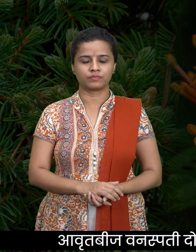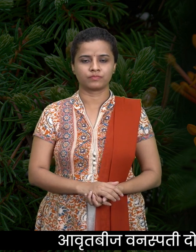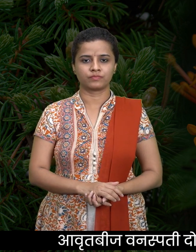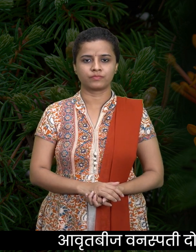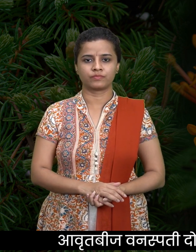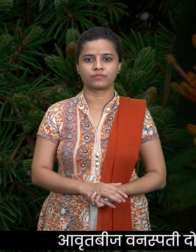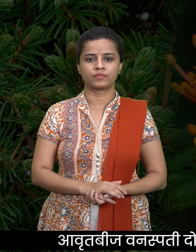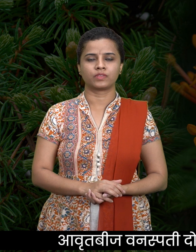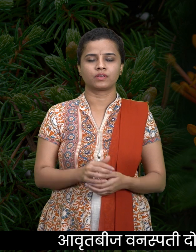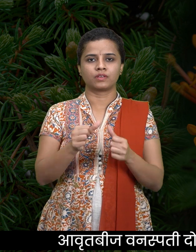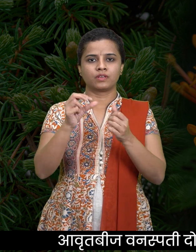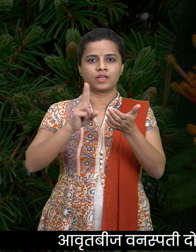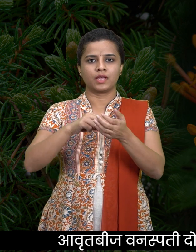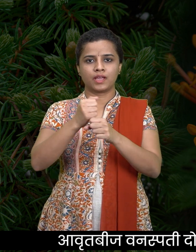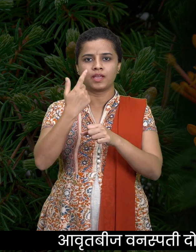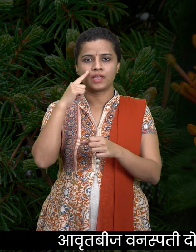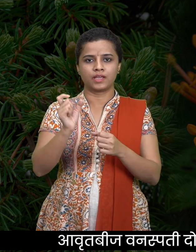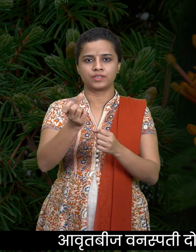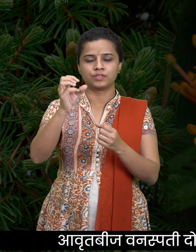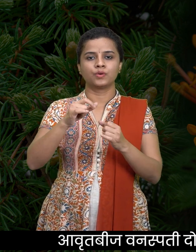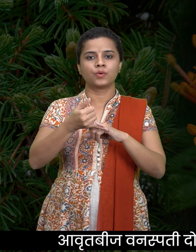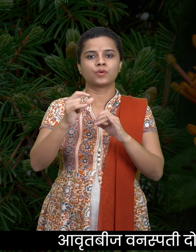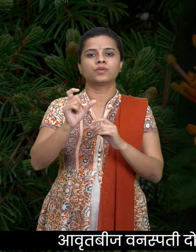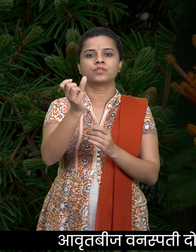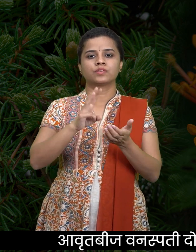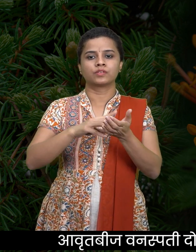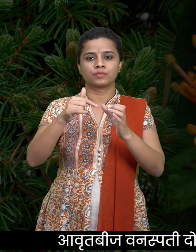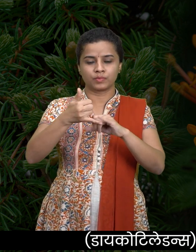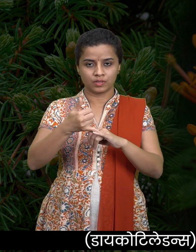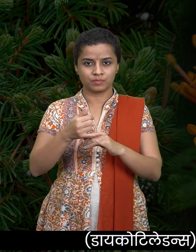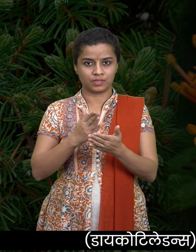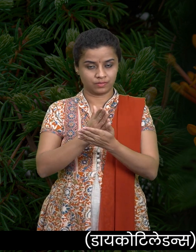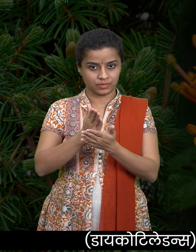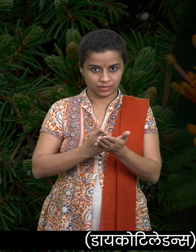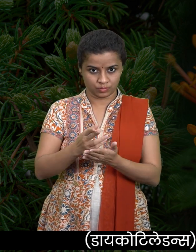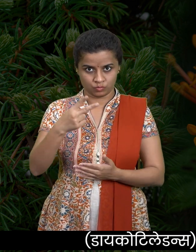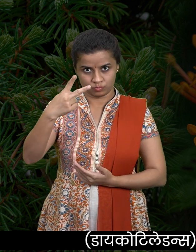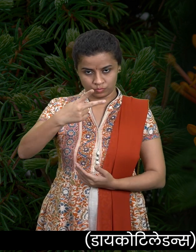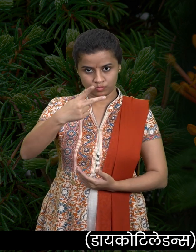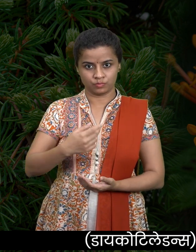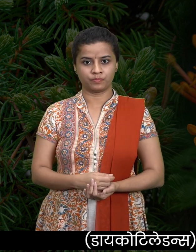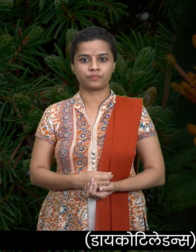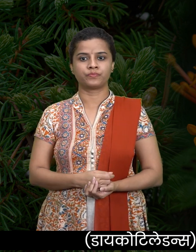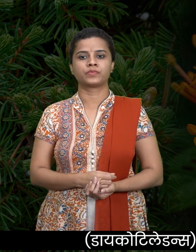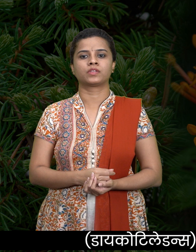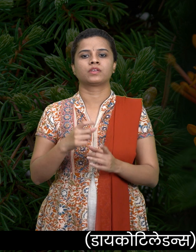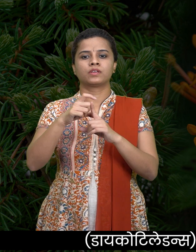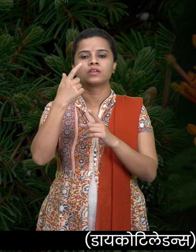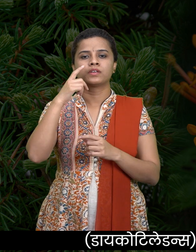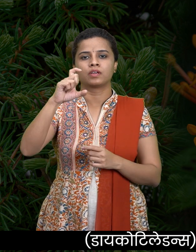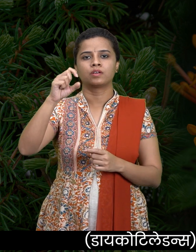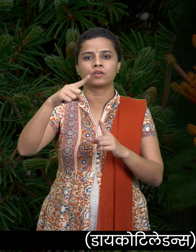आवृत बीज वनस्पती 2 वर्गांमध्ये विभागल्या जातात. द्विदलिकित डायकोटिलेडन्स आणि